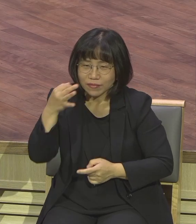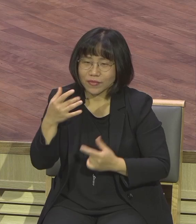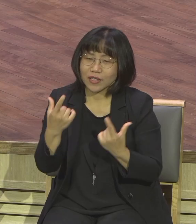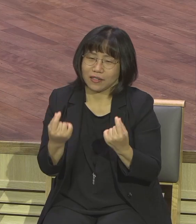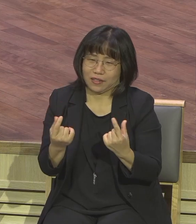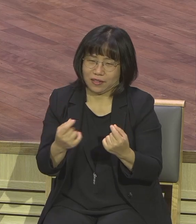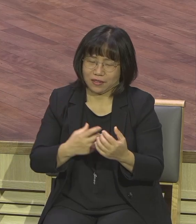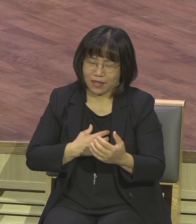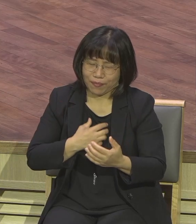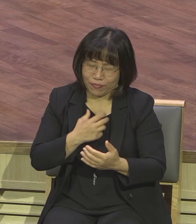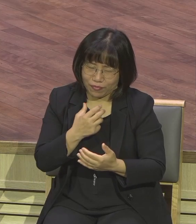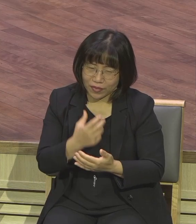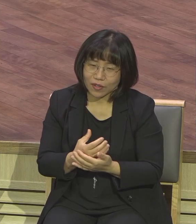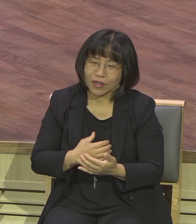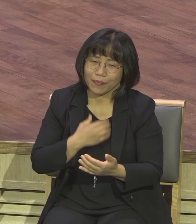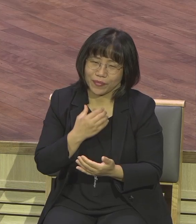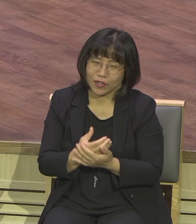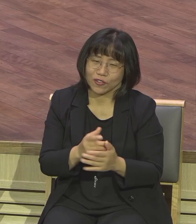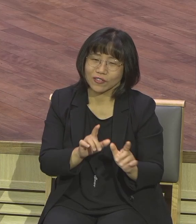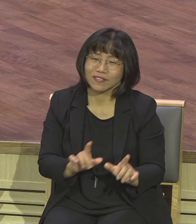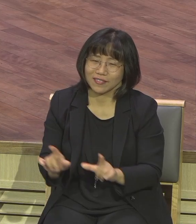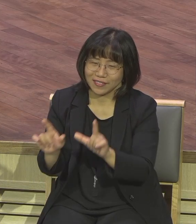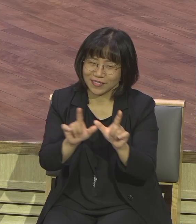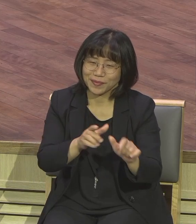너무 감격스럽고 너무 감사하고 말이야.